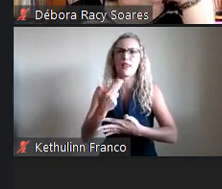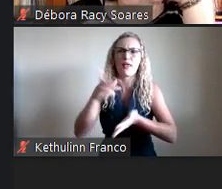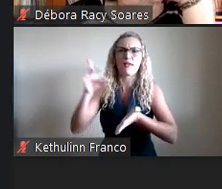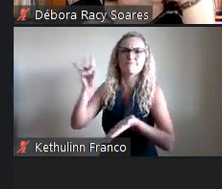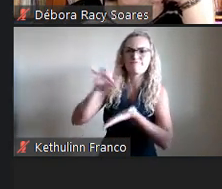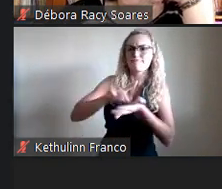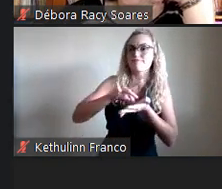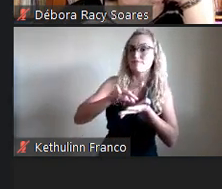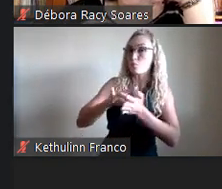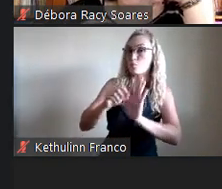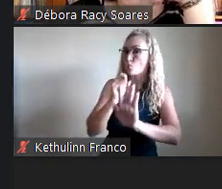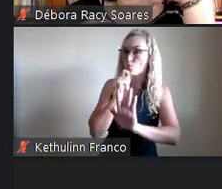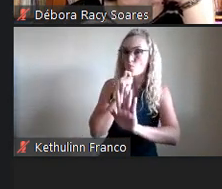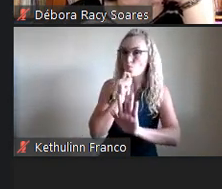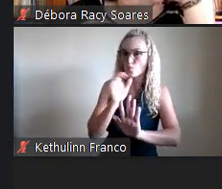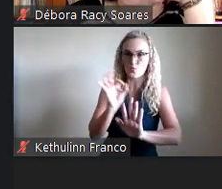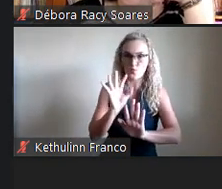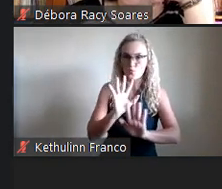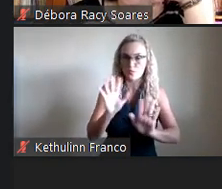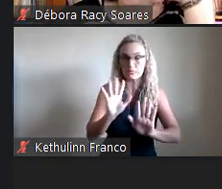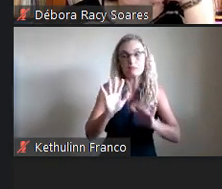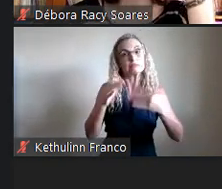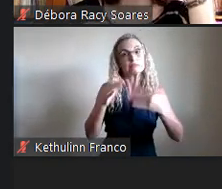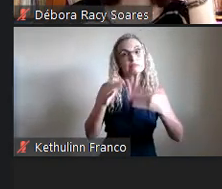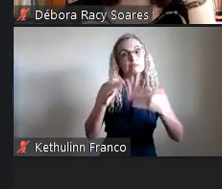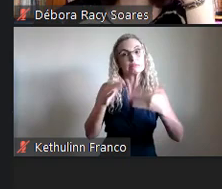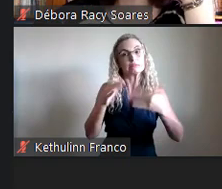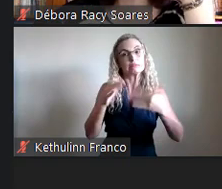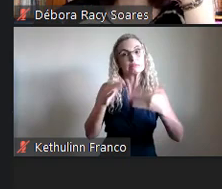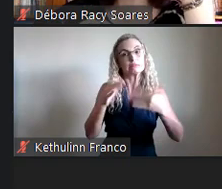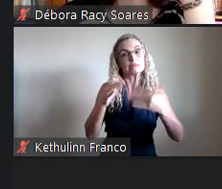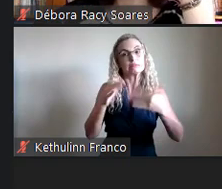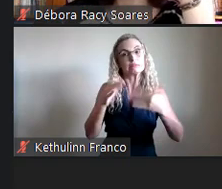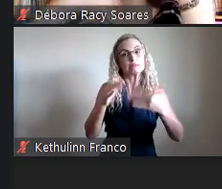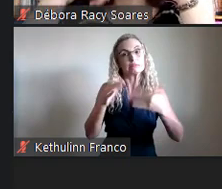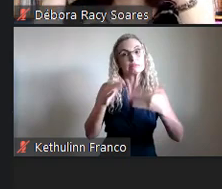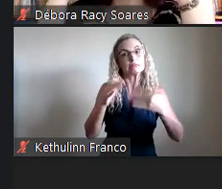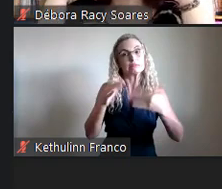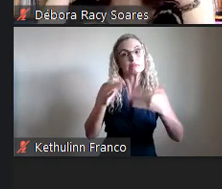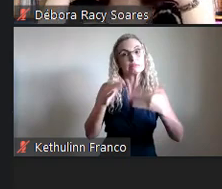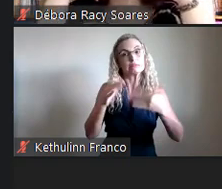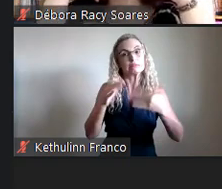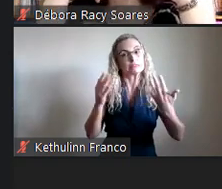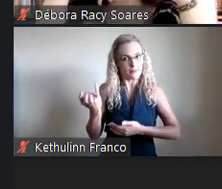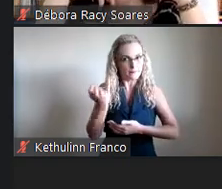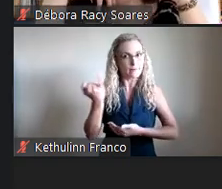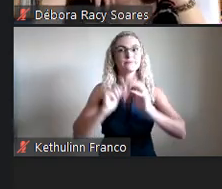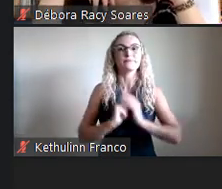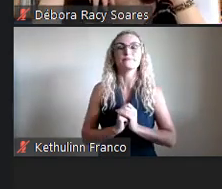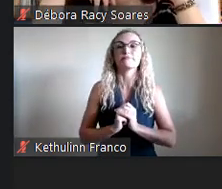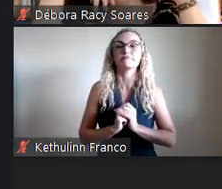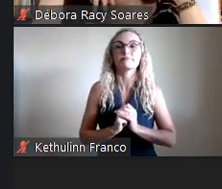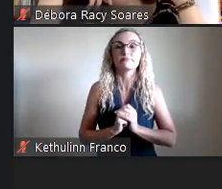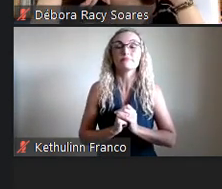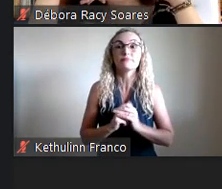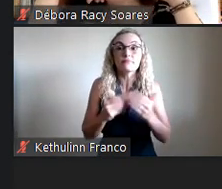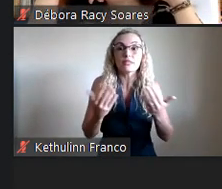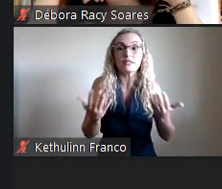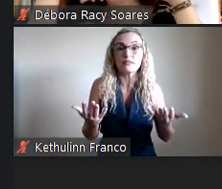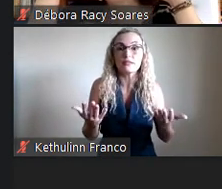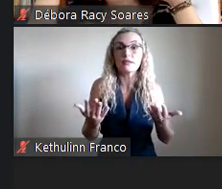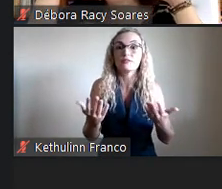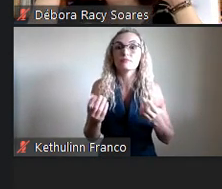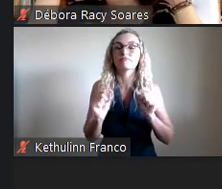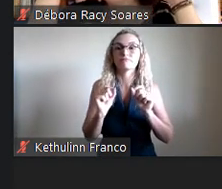é. Então é importante ressaltar isso. E fomentar o ensino da